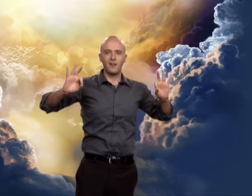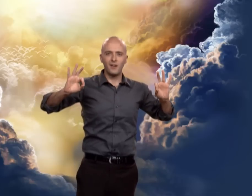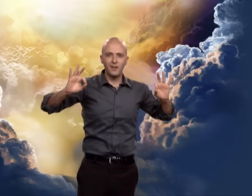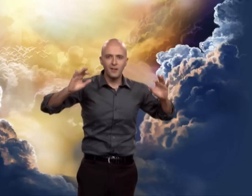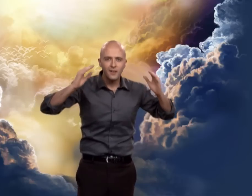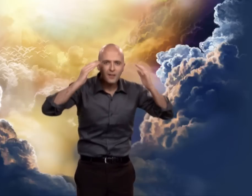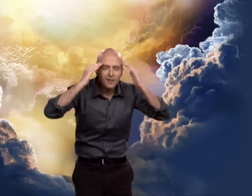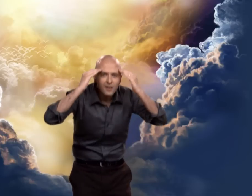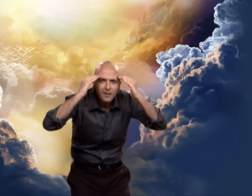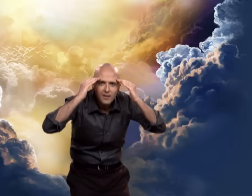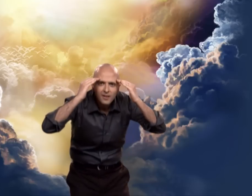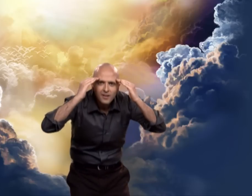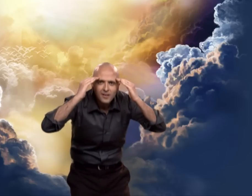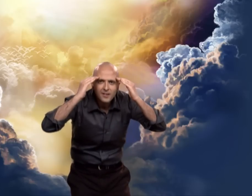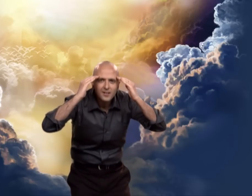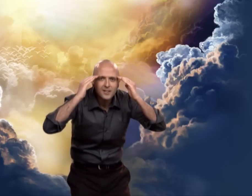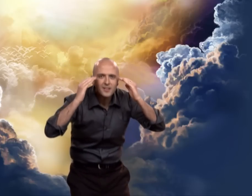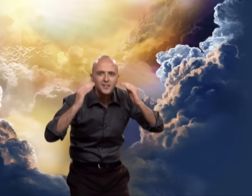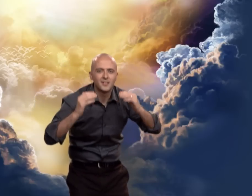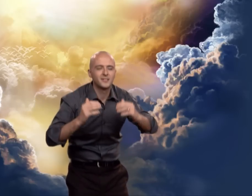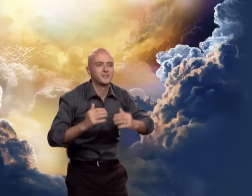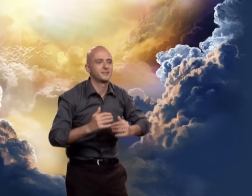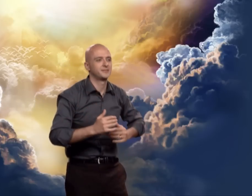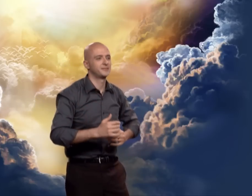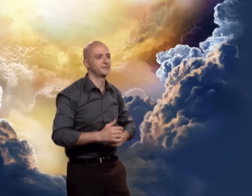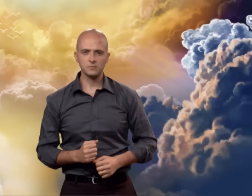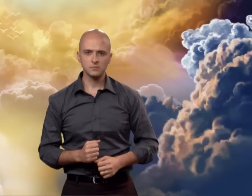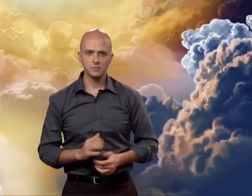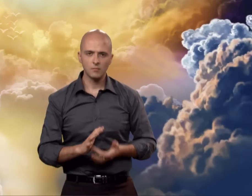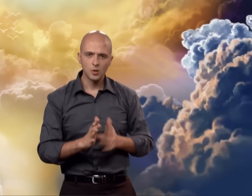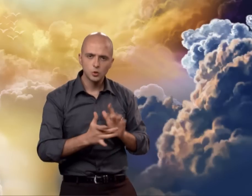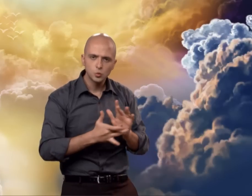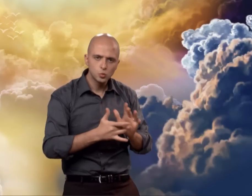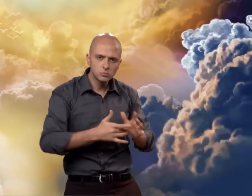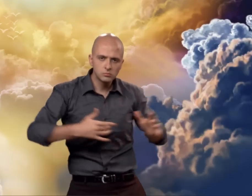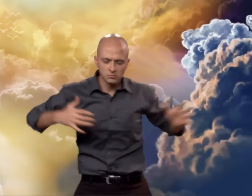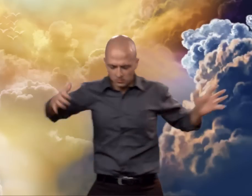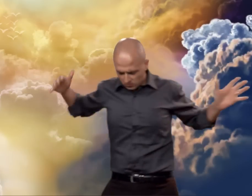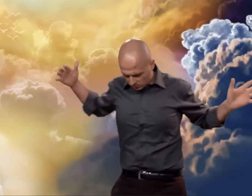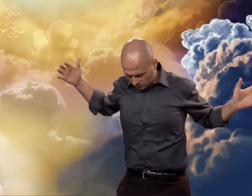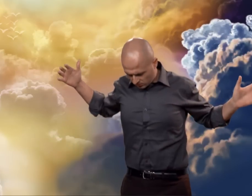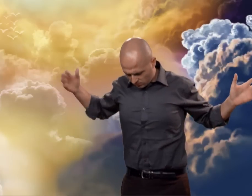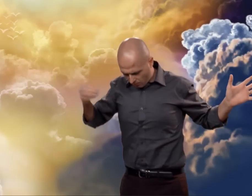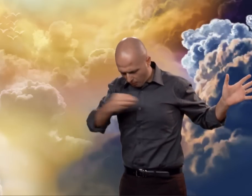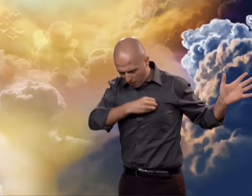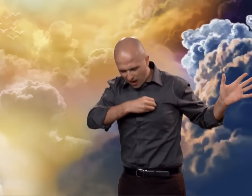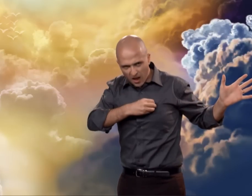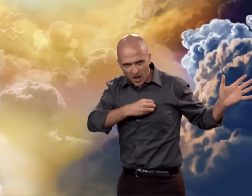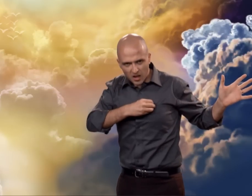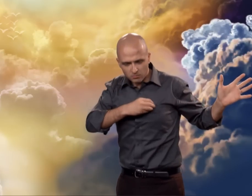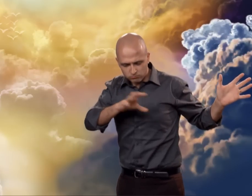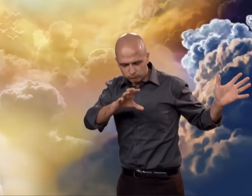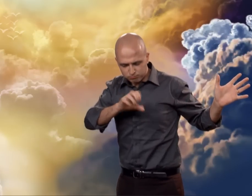Senhor tolera por muito tempo a perversidade deles, mas jamais acorrentará esses rebeldes a seu